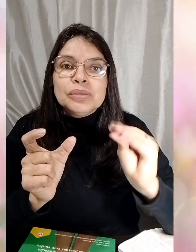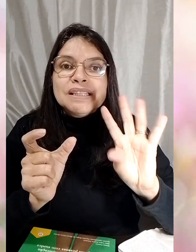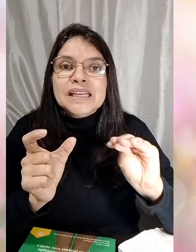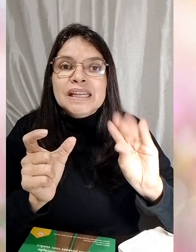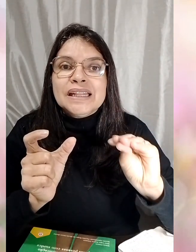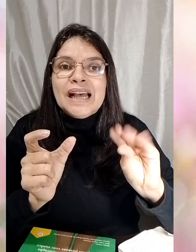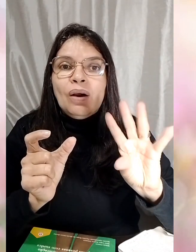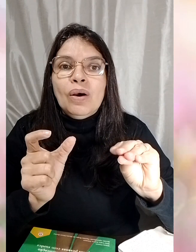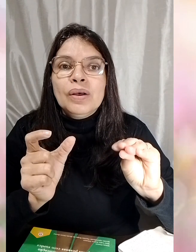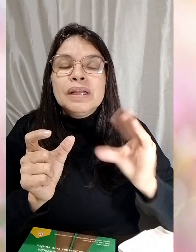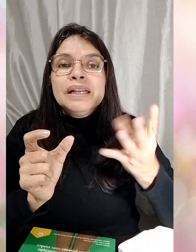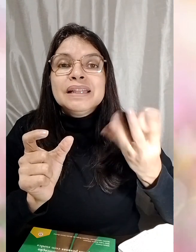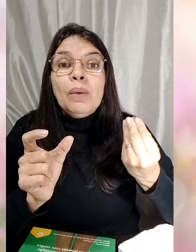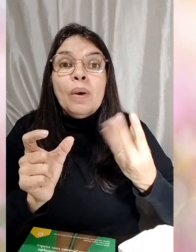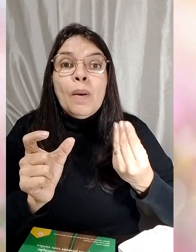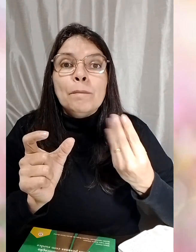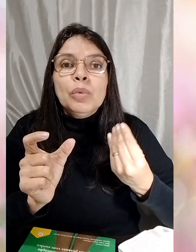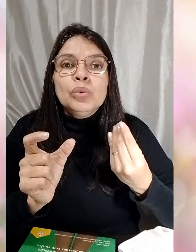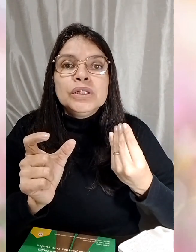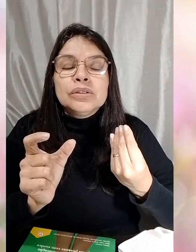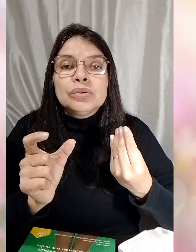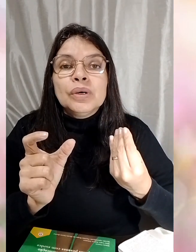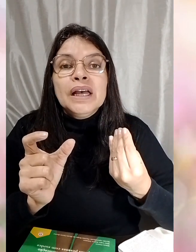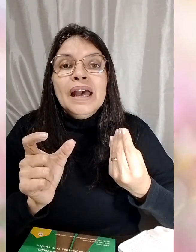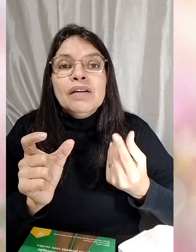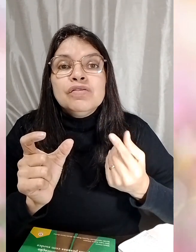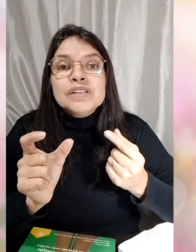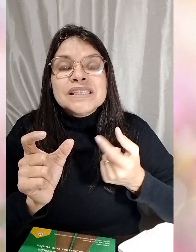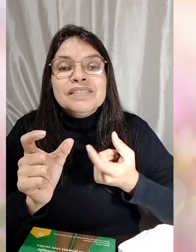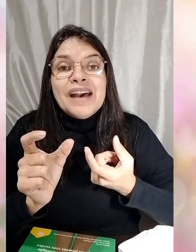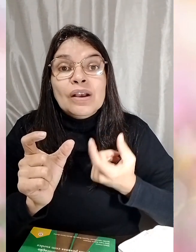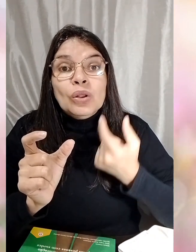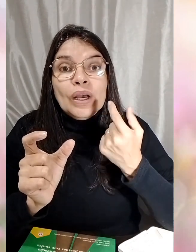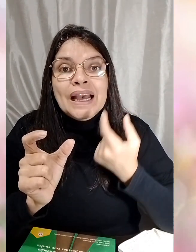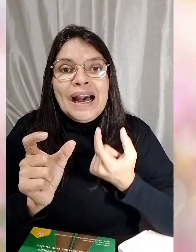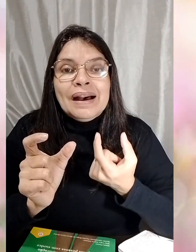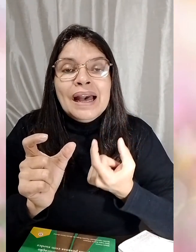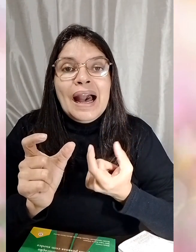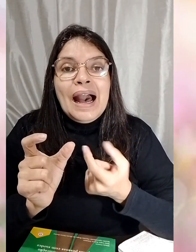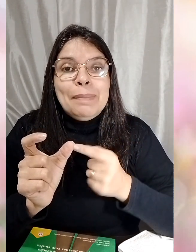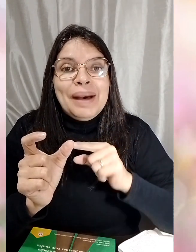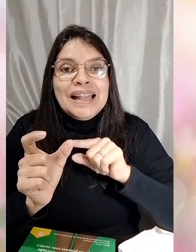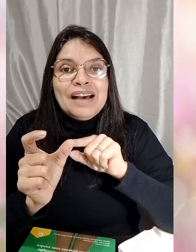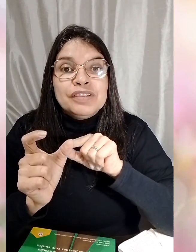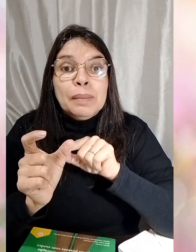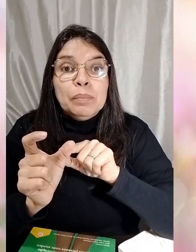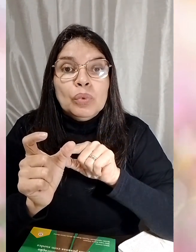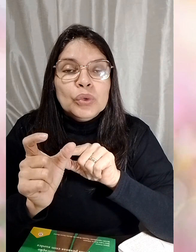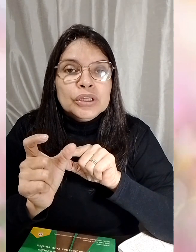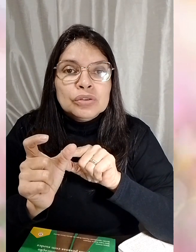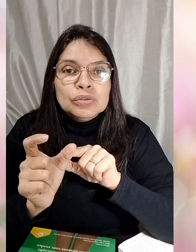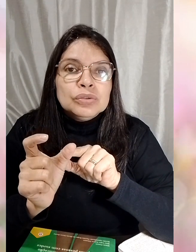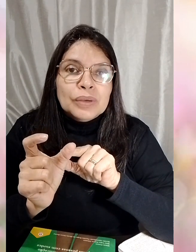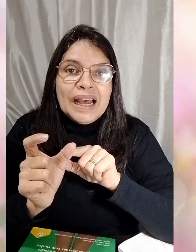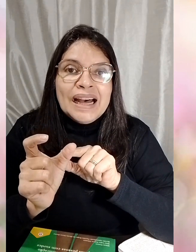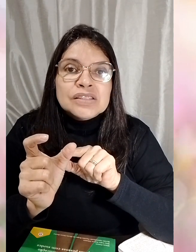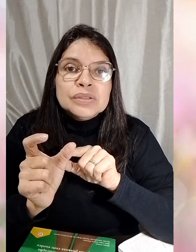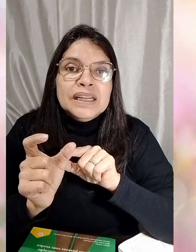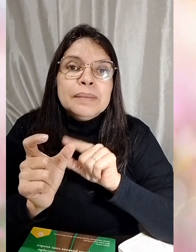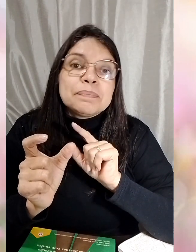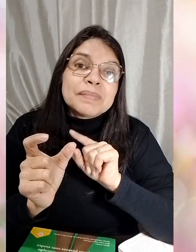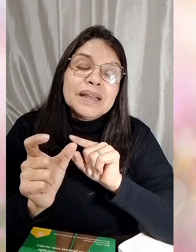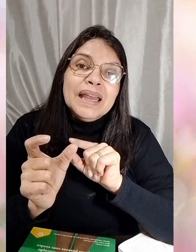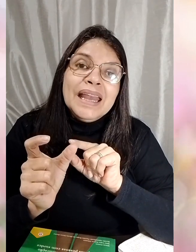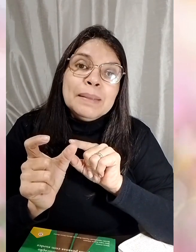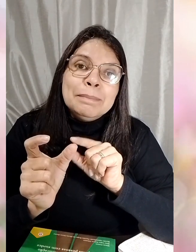de muito é esse aqui, tá? Ó. Então, muito. Você vai colocar a palavra muito, no caso,